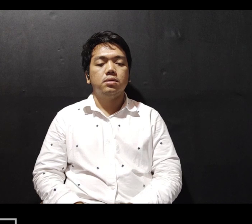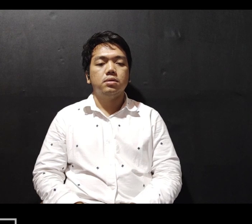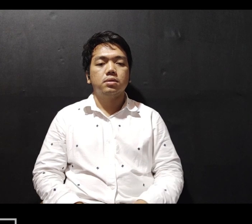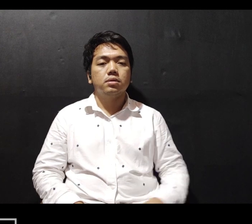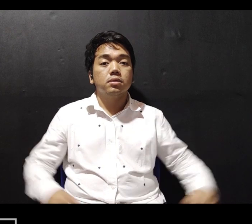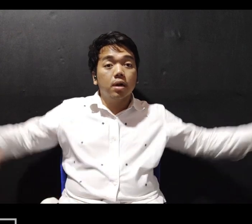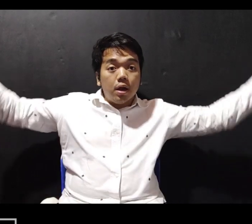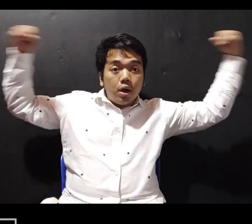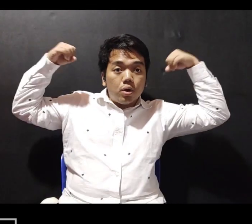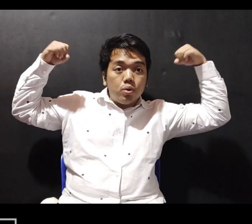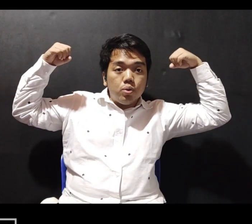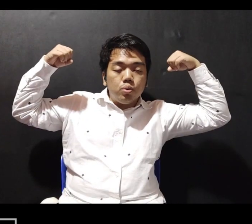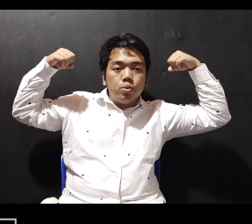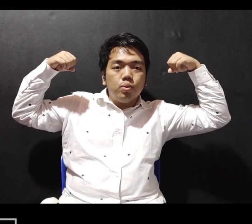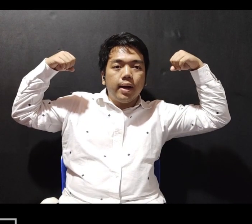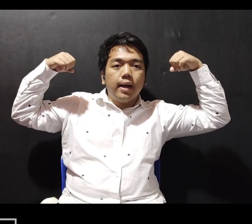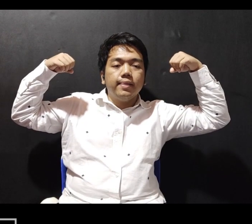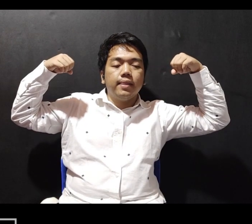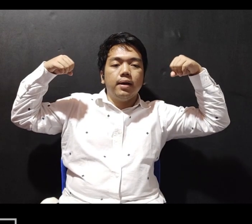Thank you Jesus.